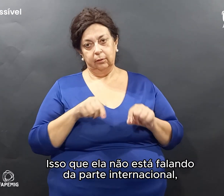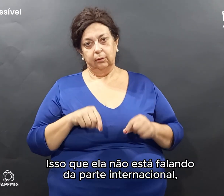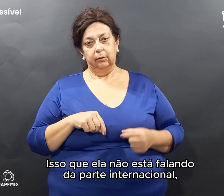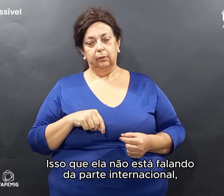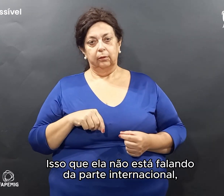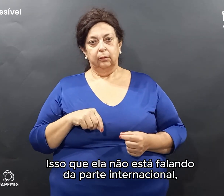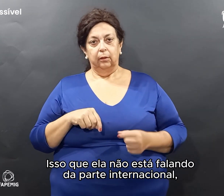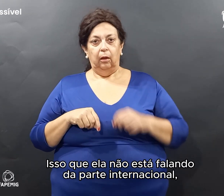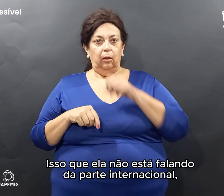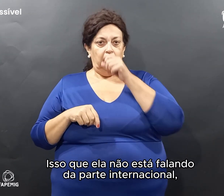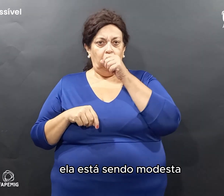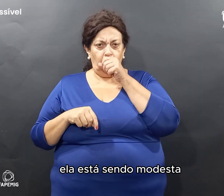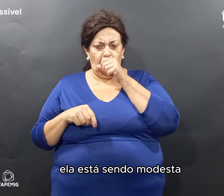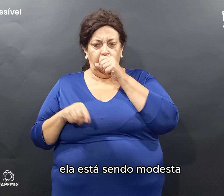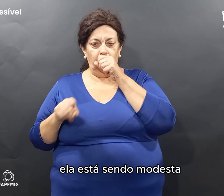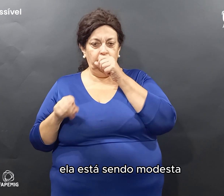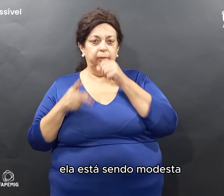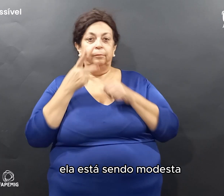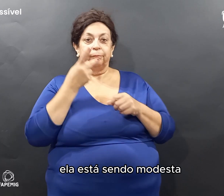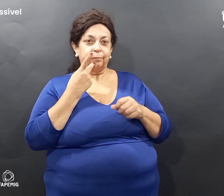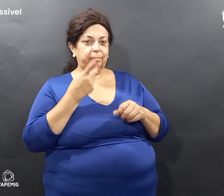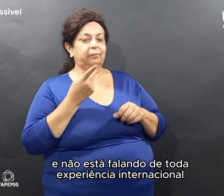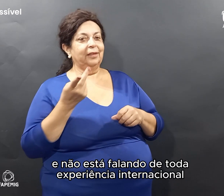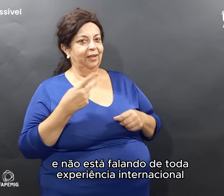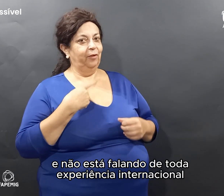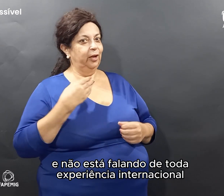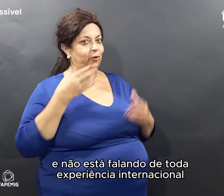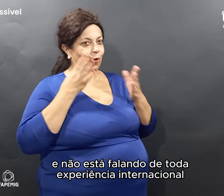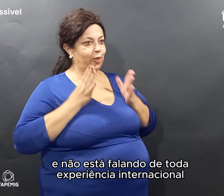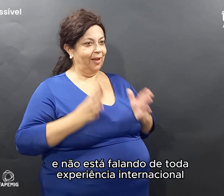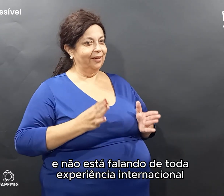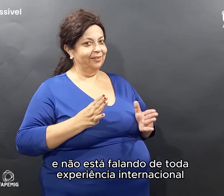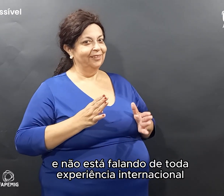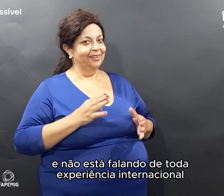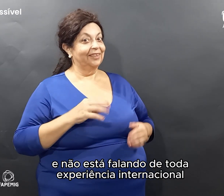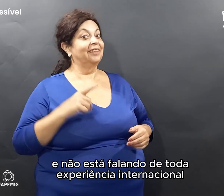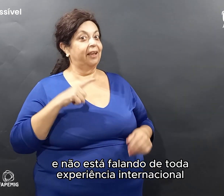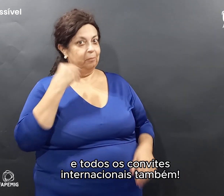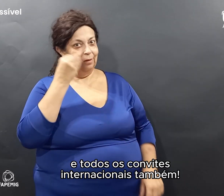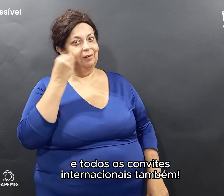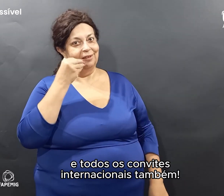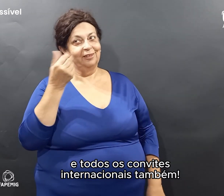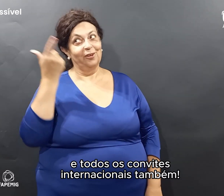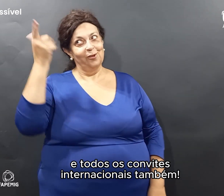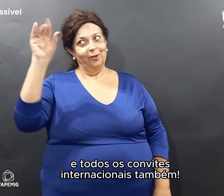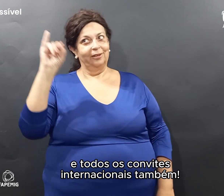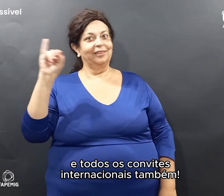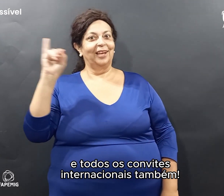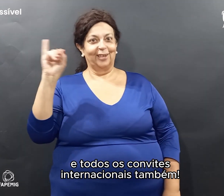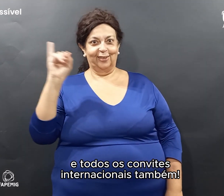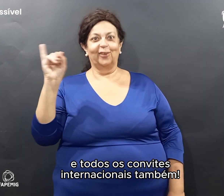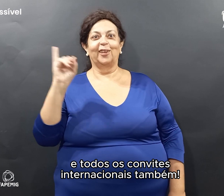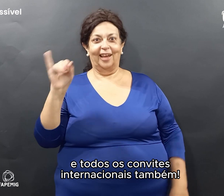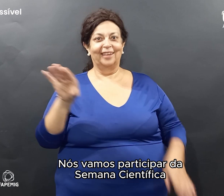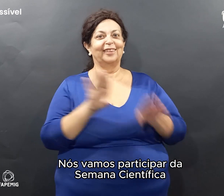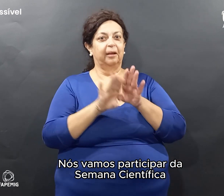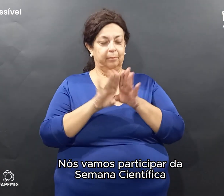partes internacional aí, que ela está sendo modesta e não está falando de toda a experiência internacional e todos os convites internacionais também. Que nós